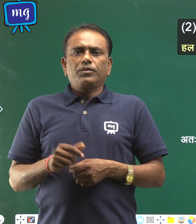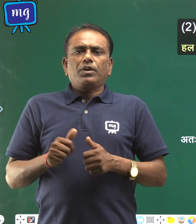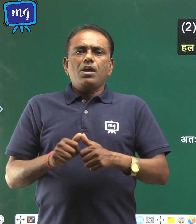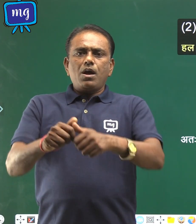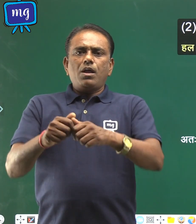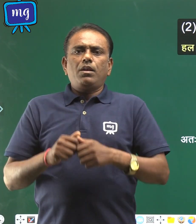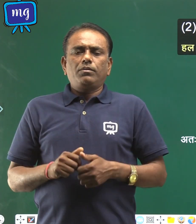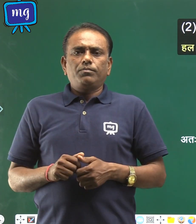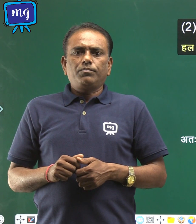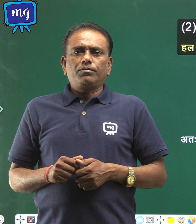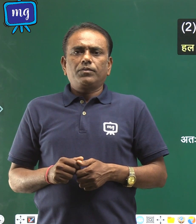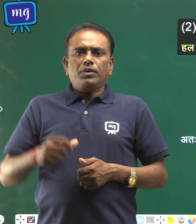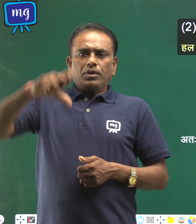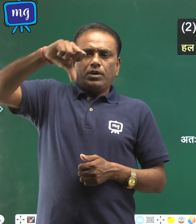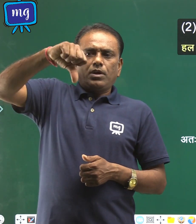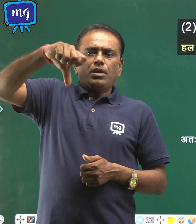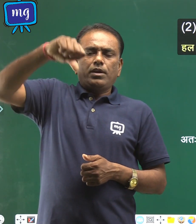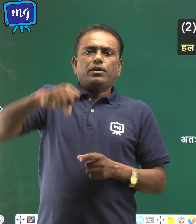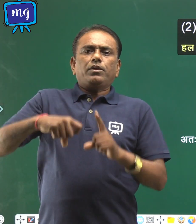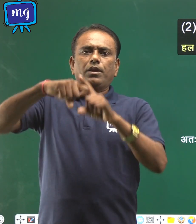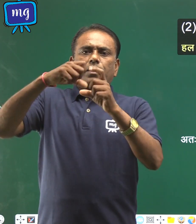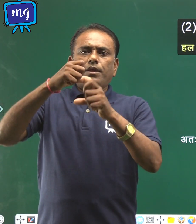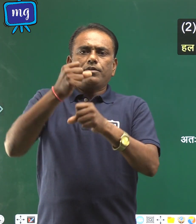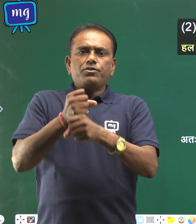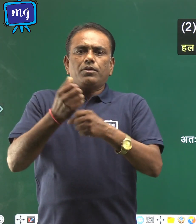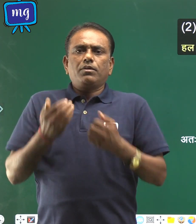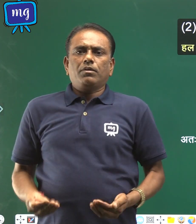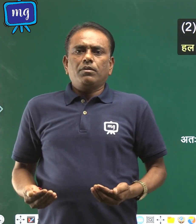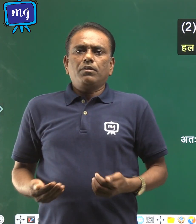हल 99 किलोग्राम